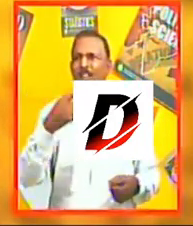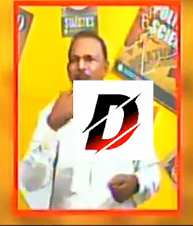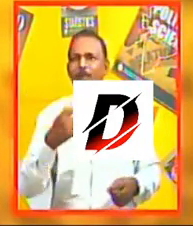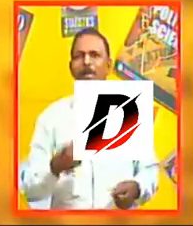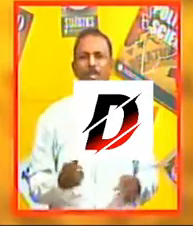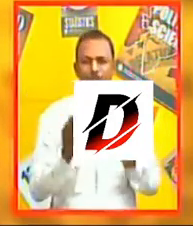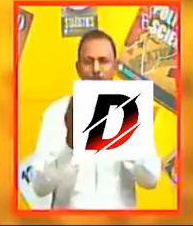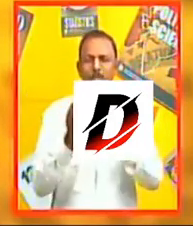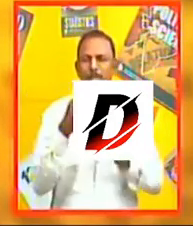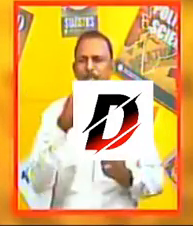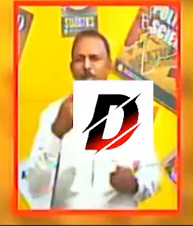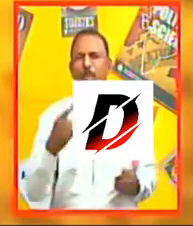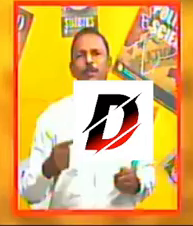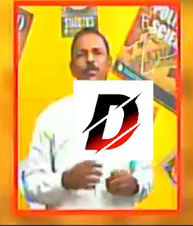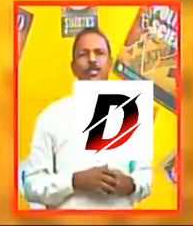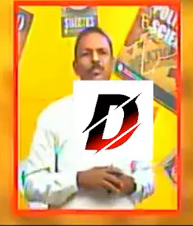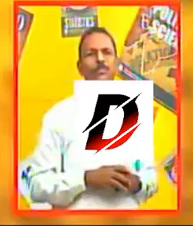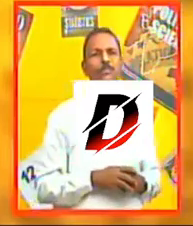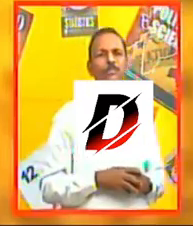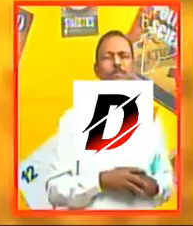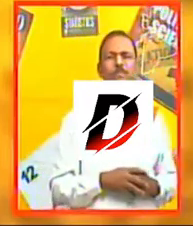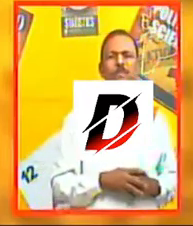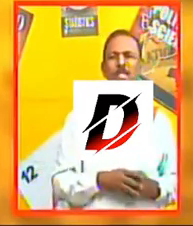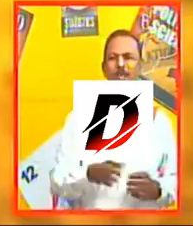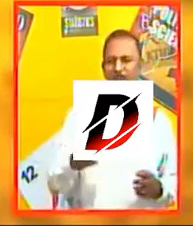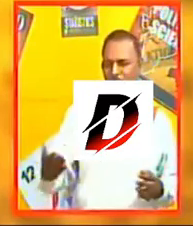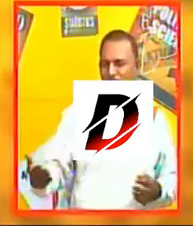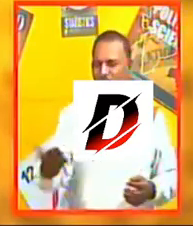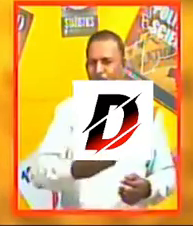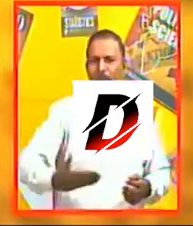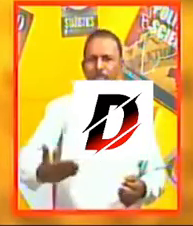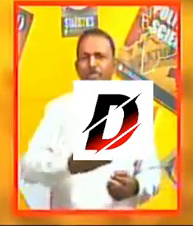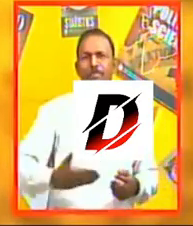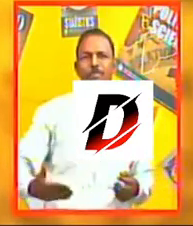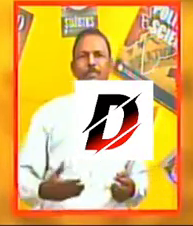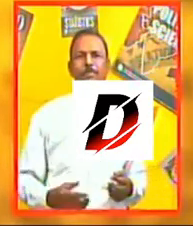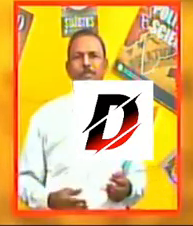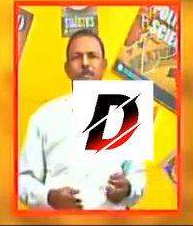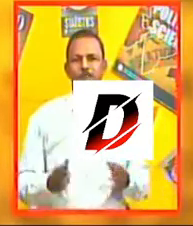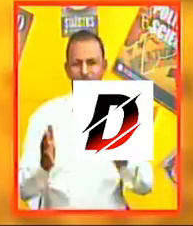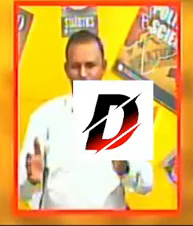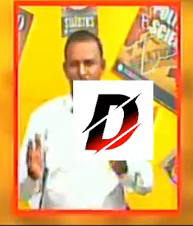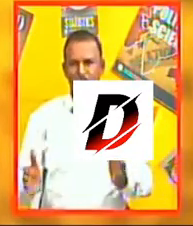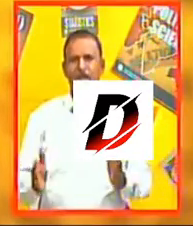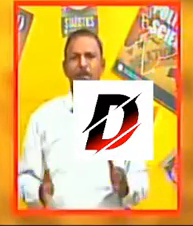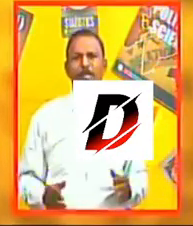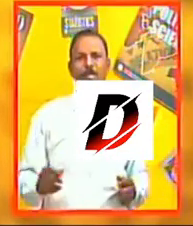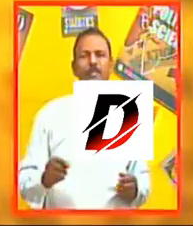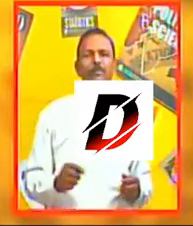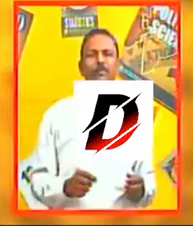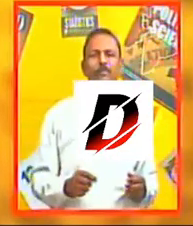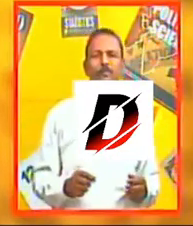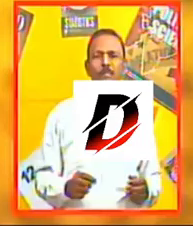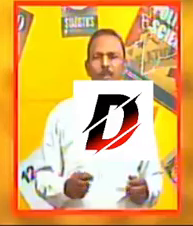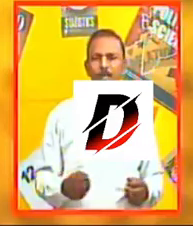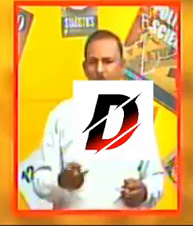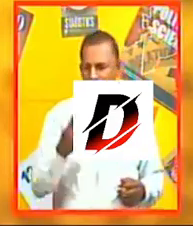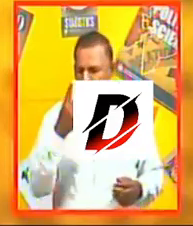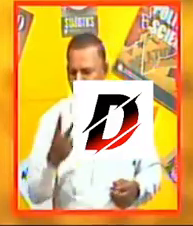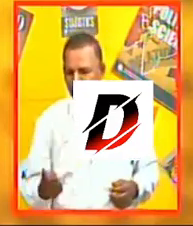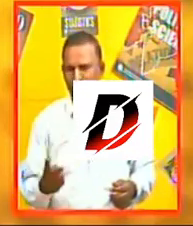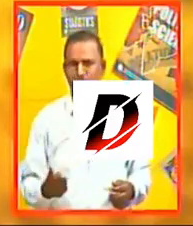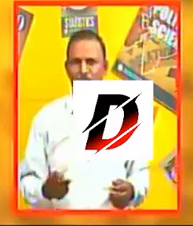இந்த பகுதியை நம்ம எப்படி குறிக்கணும், வரைபடத்தை எடுத்துக்கங்க நீங்கள். அந்த வரைபடத்தில் எப்போதுமே நம்ம எப்போ குறித்தாலும்